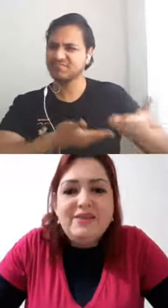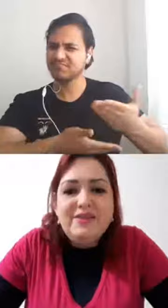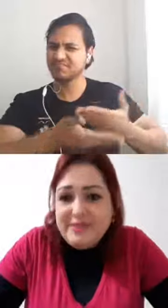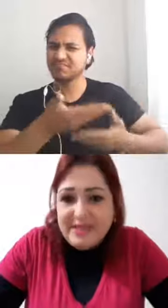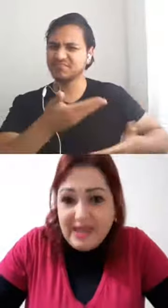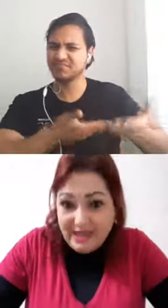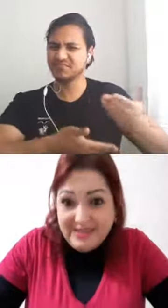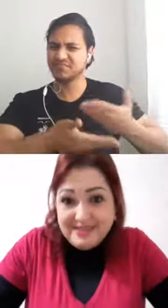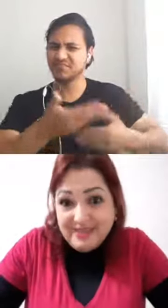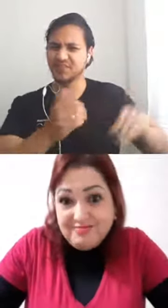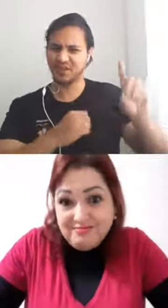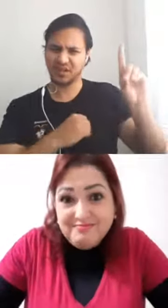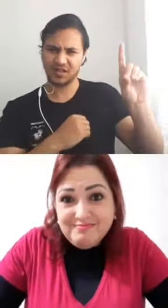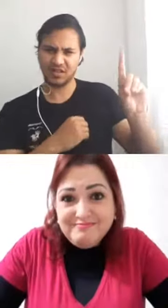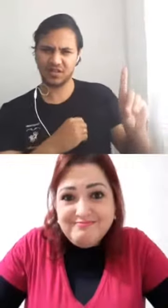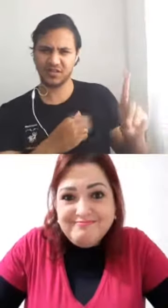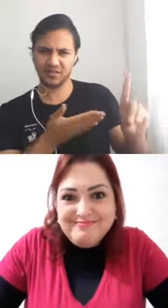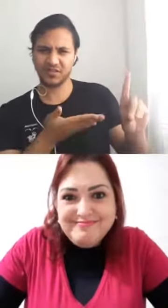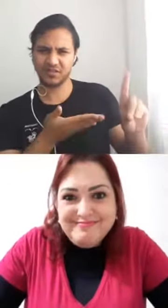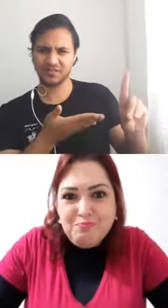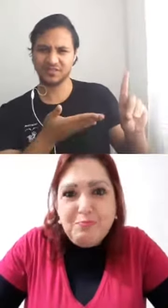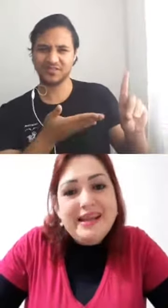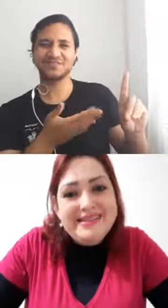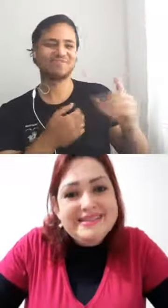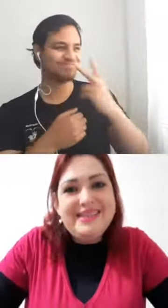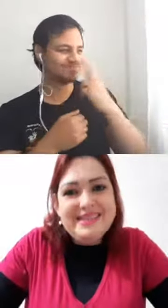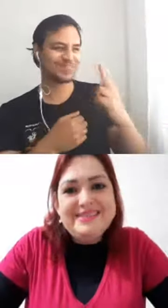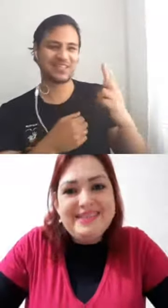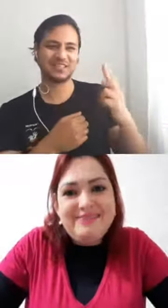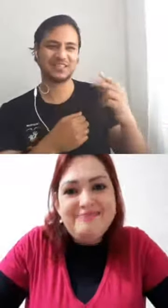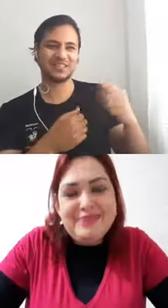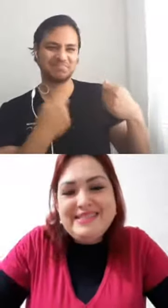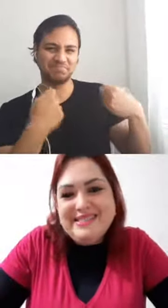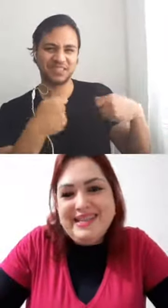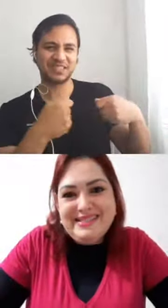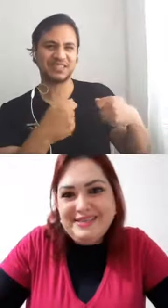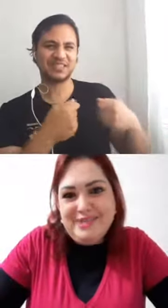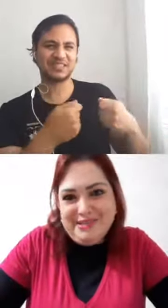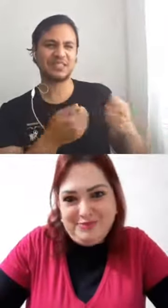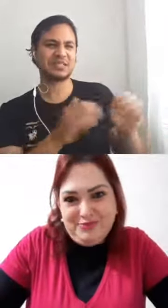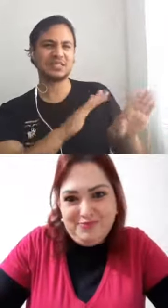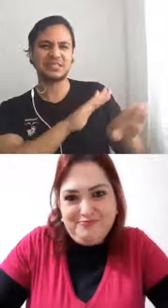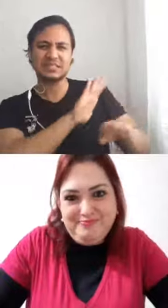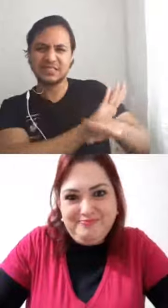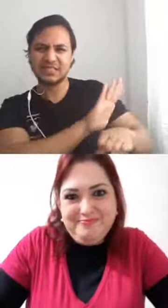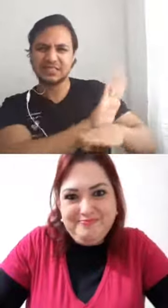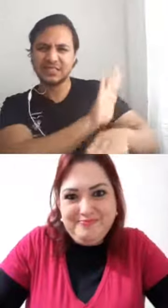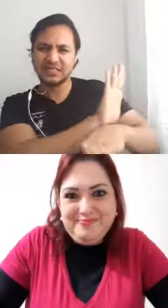a deficiência, parece que tem que ser uma assistência mesmo.